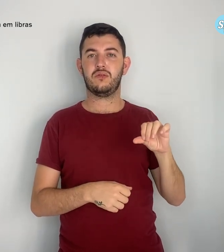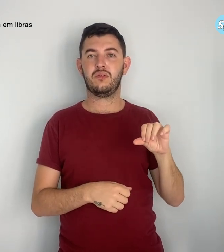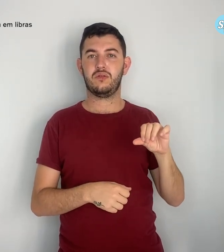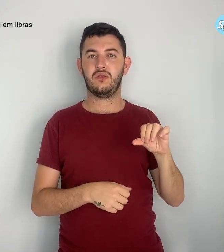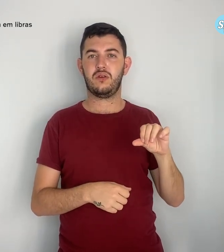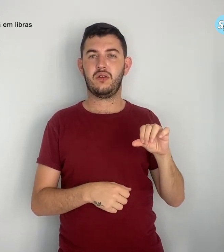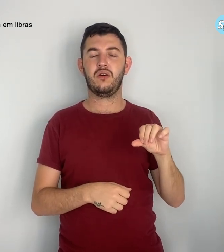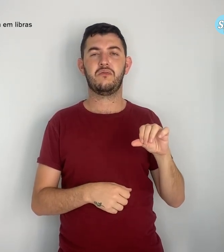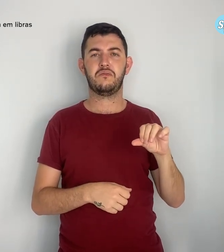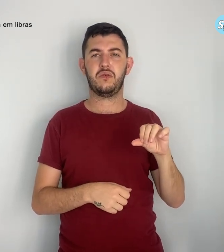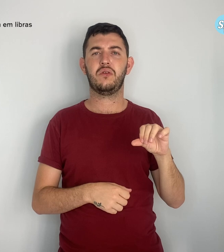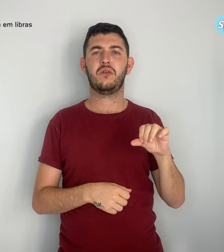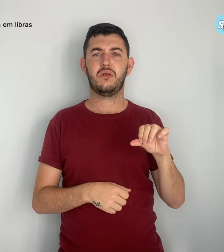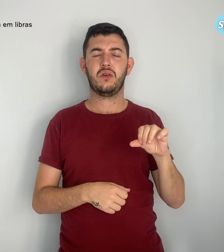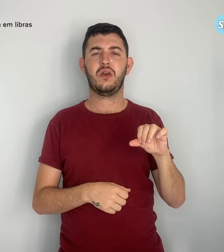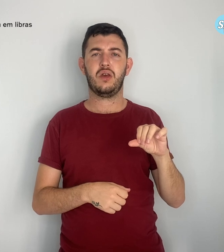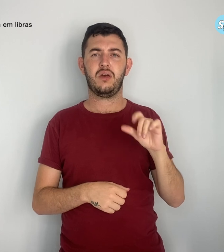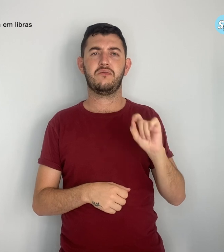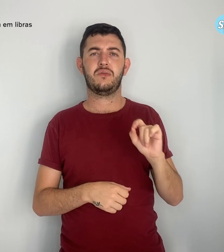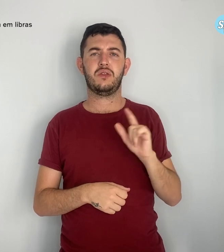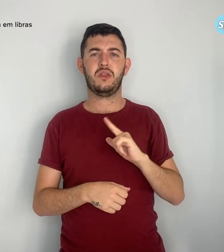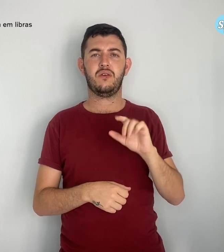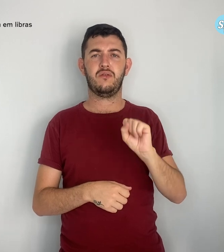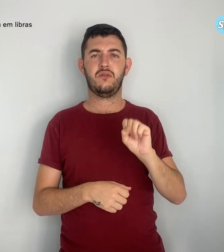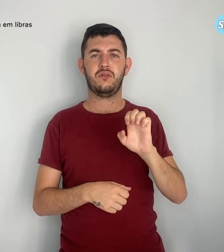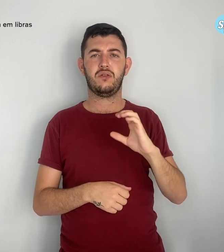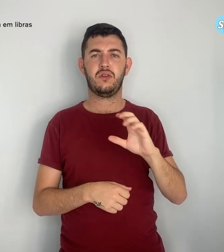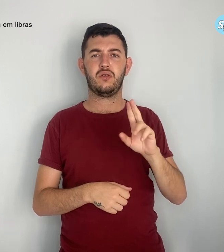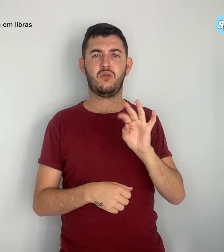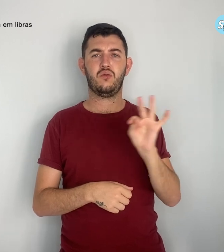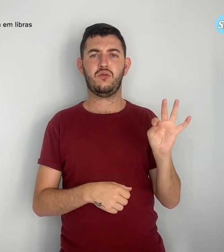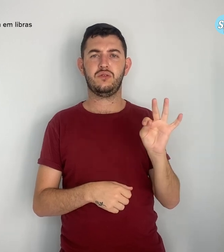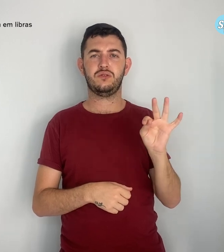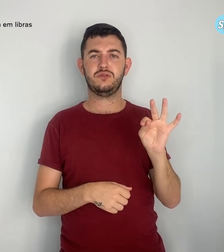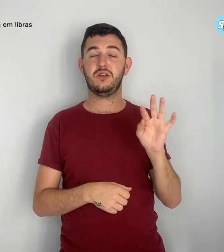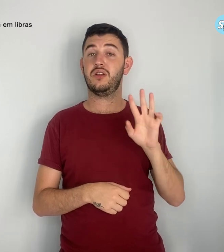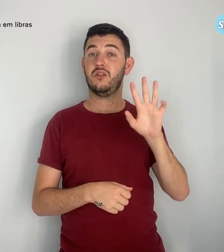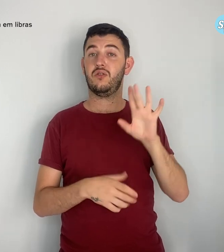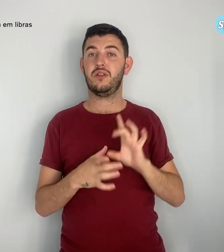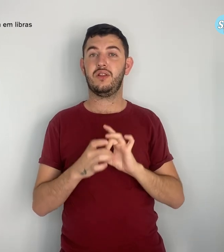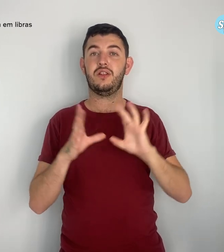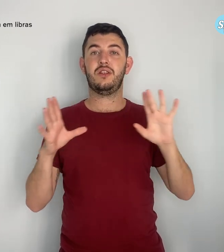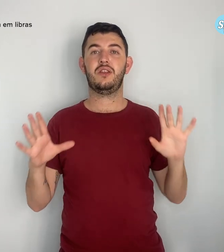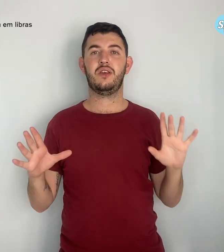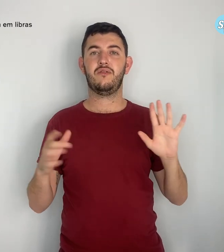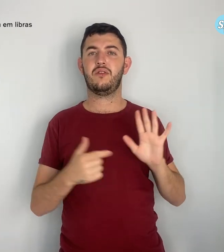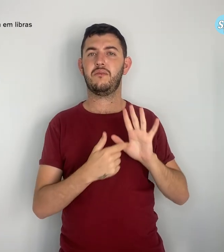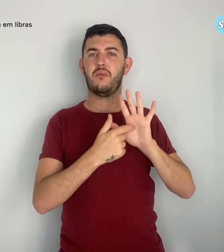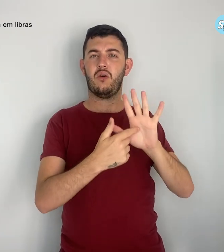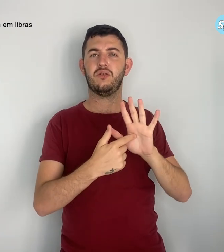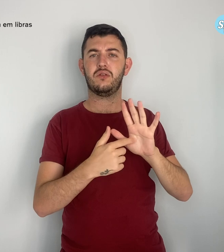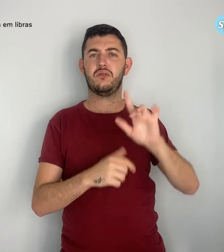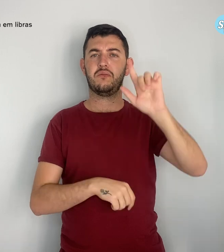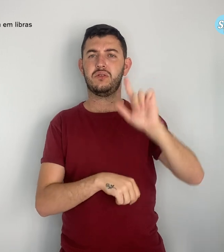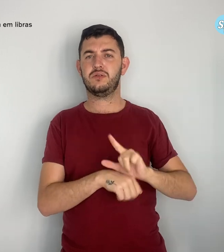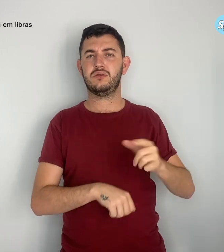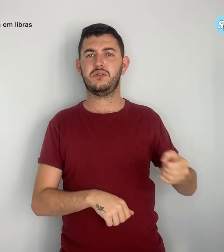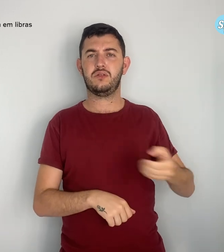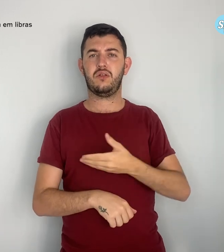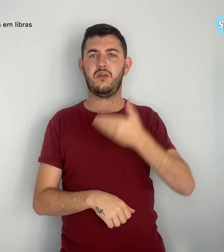dia do SECUT. Hoje, Lula livre, marcaria o início de uma nova gestão, onde eu assumiria